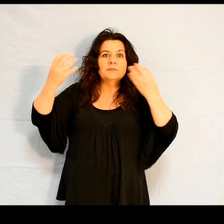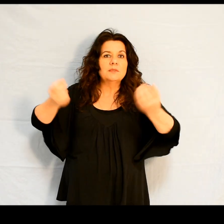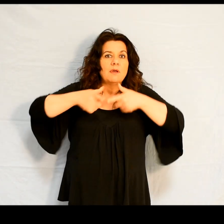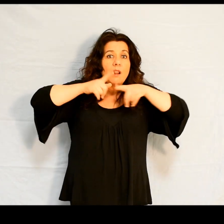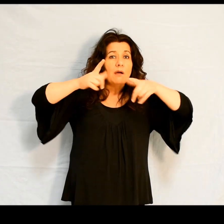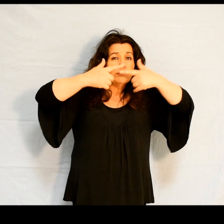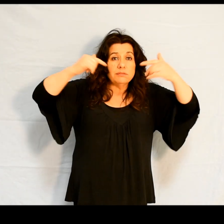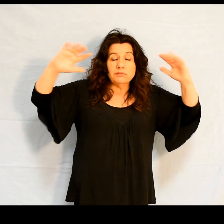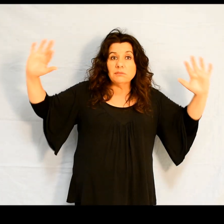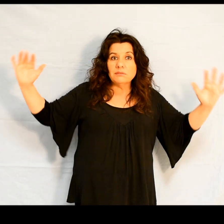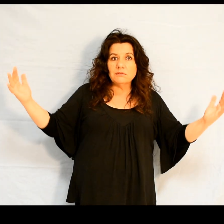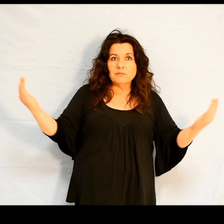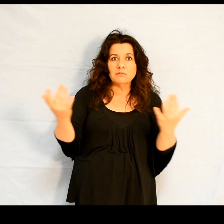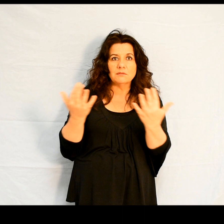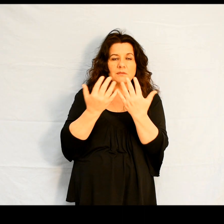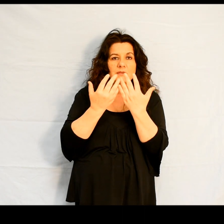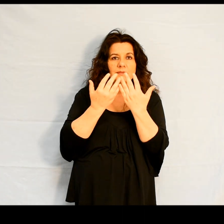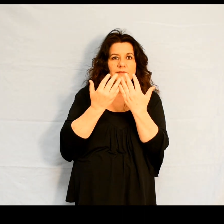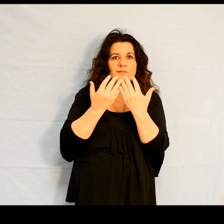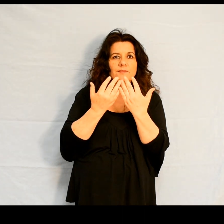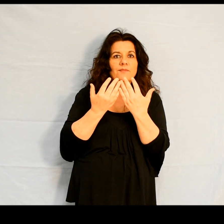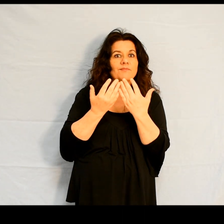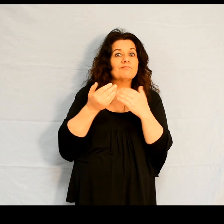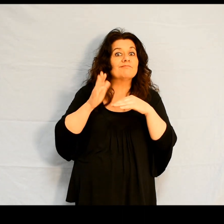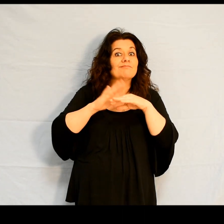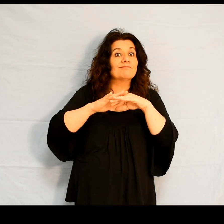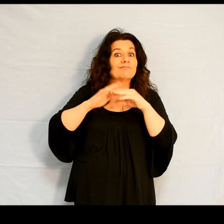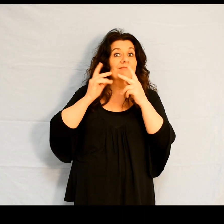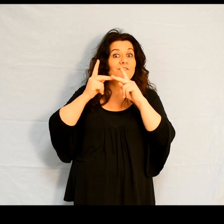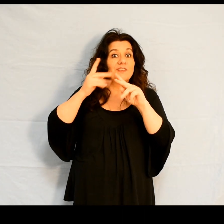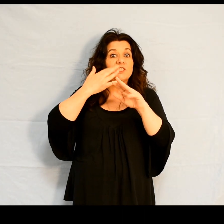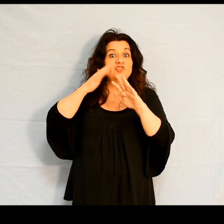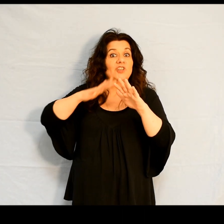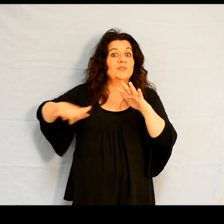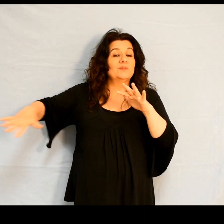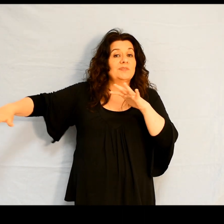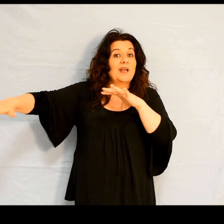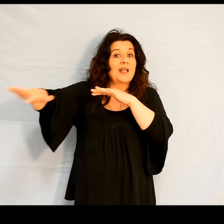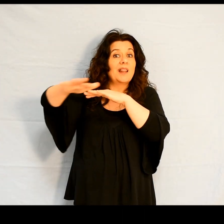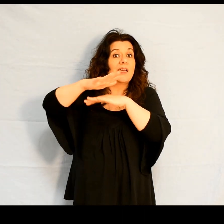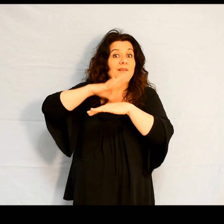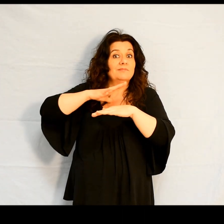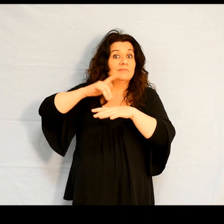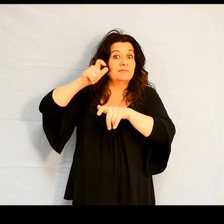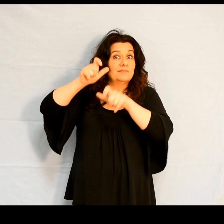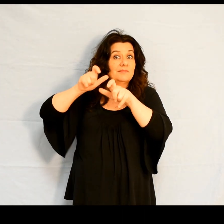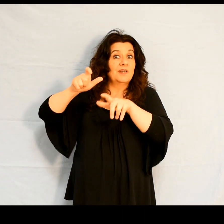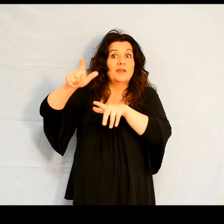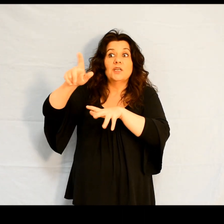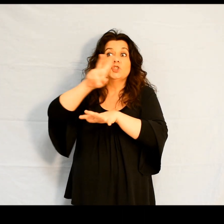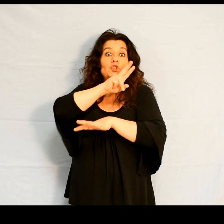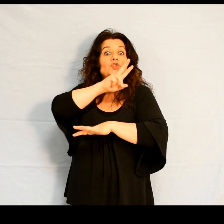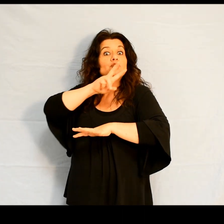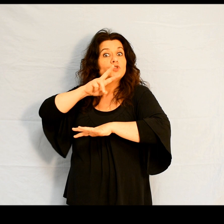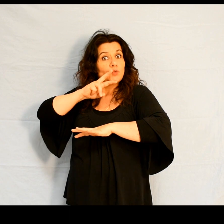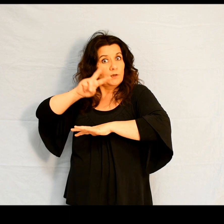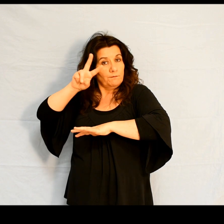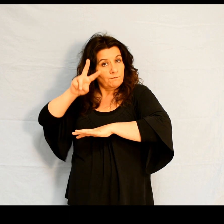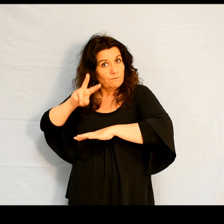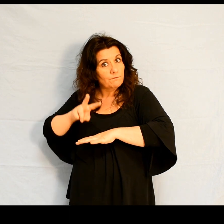Or, il y avait, résidant à Jérusalem, des Juifs religieux, venant de toutes